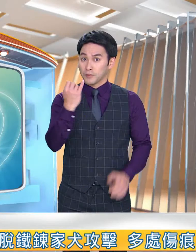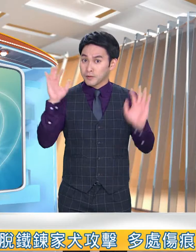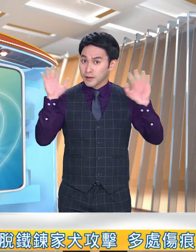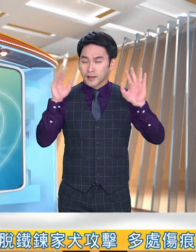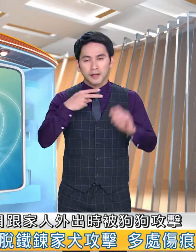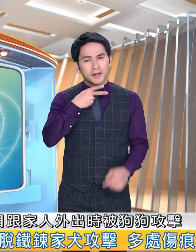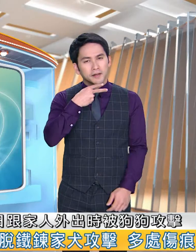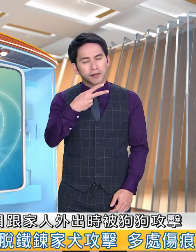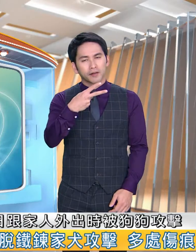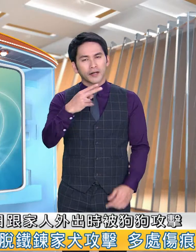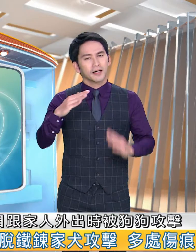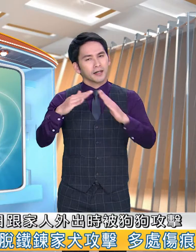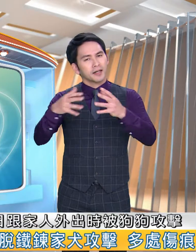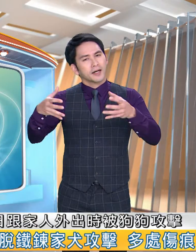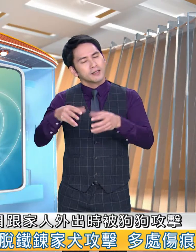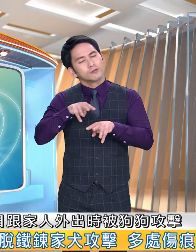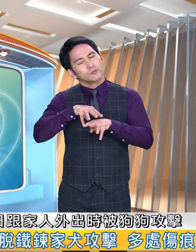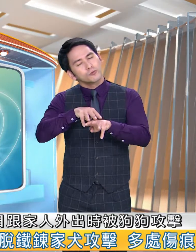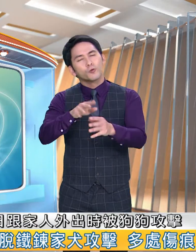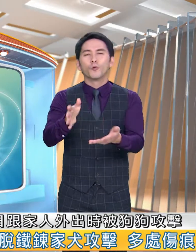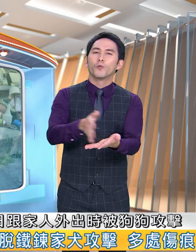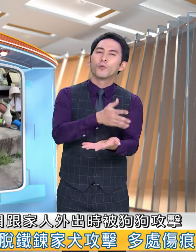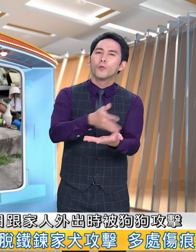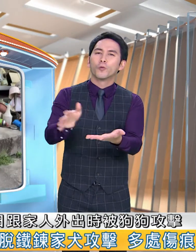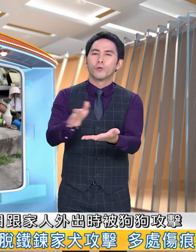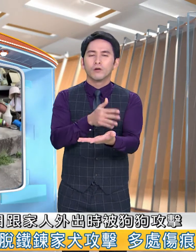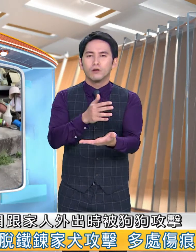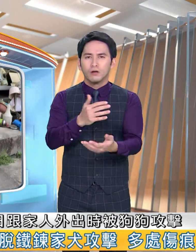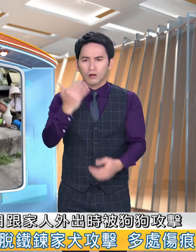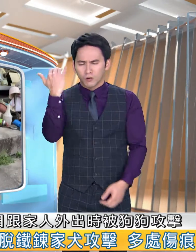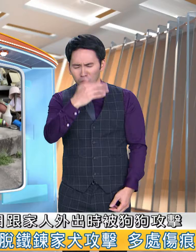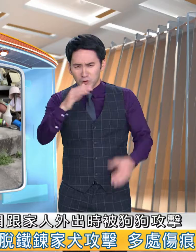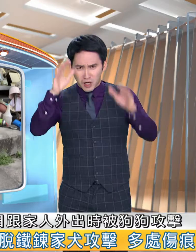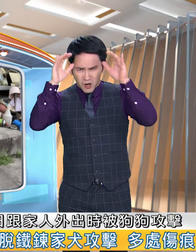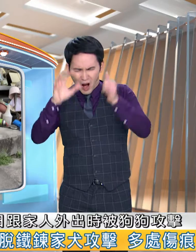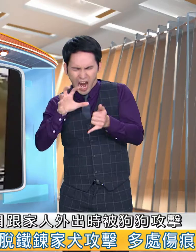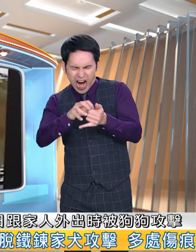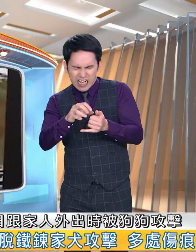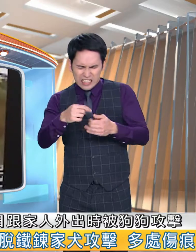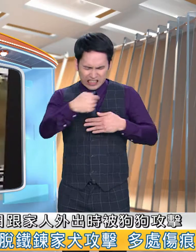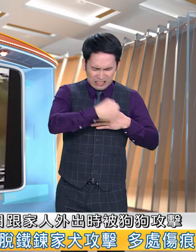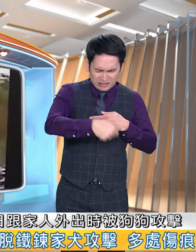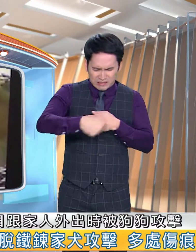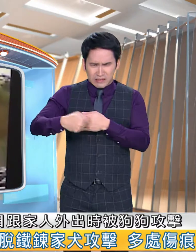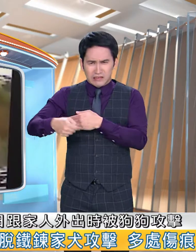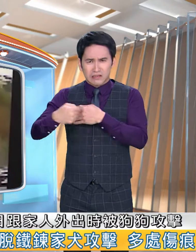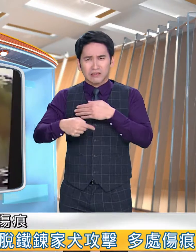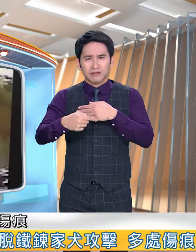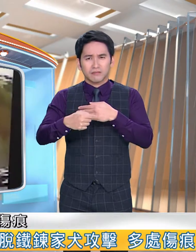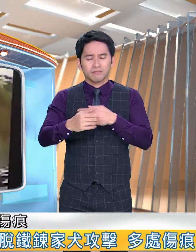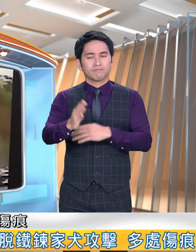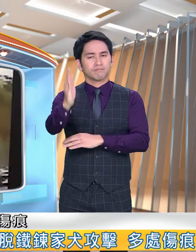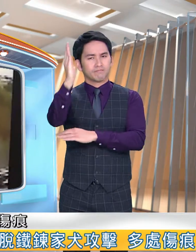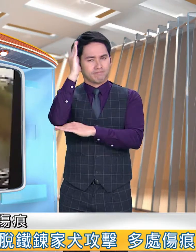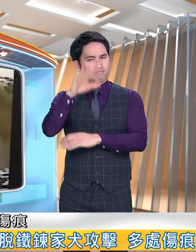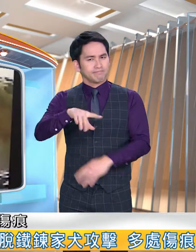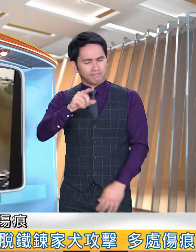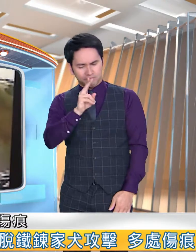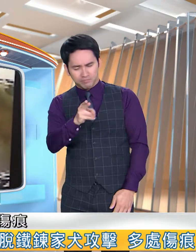一名两岁女童三号跟家人外出的时候被狗狗攻击，造成全身有多处的伤